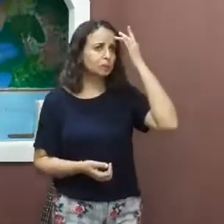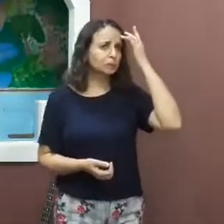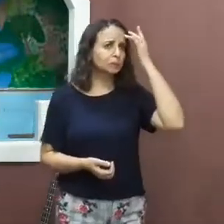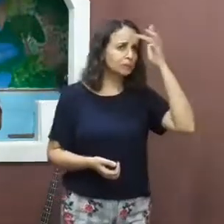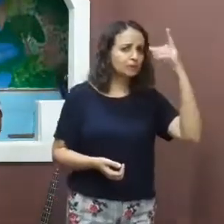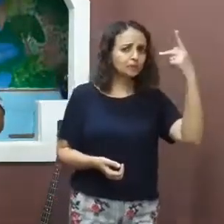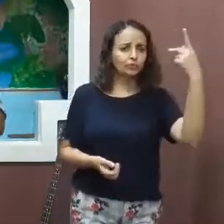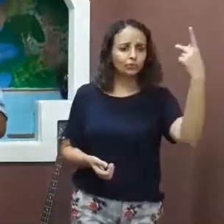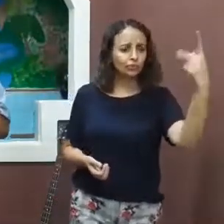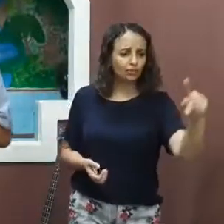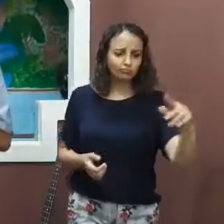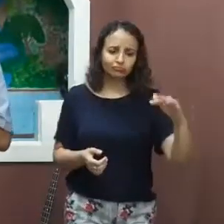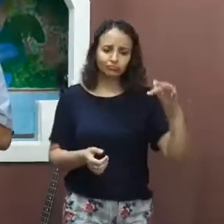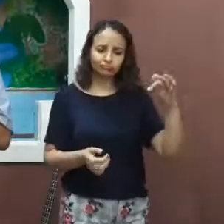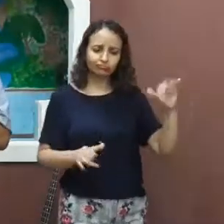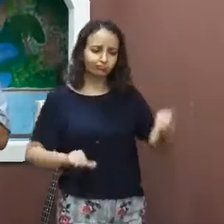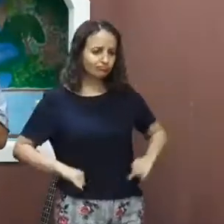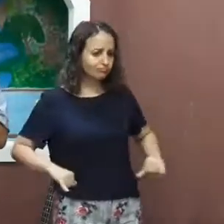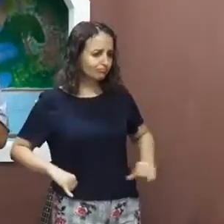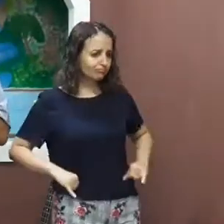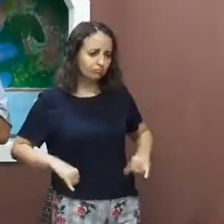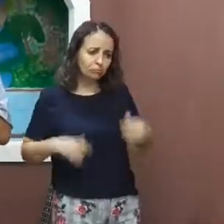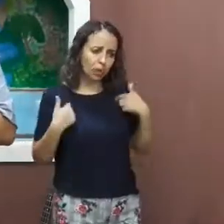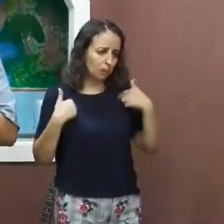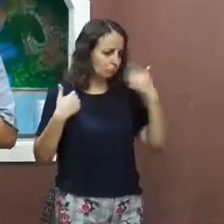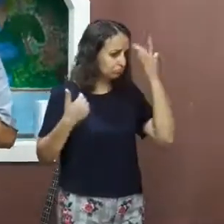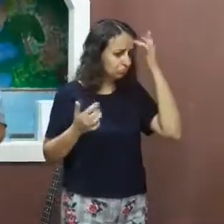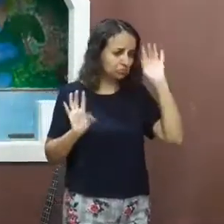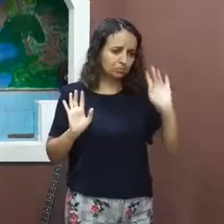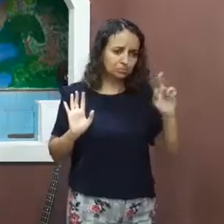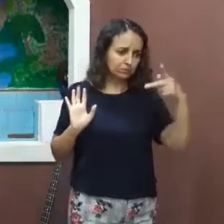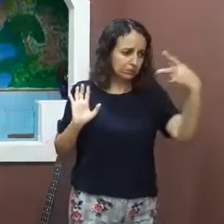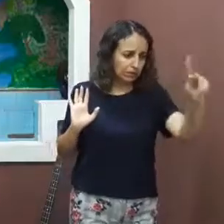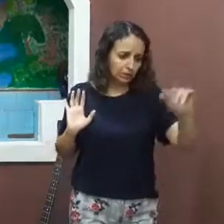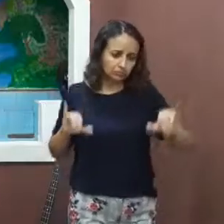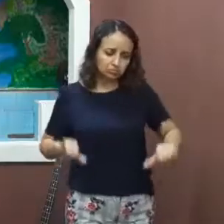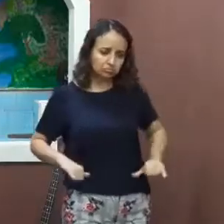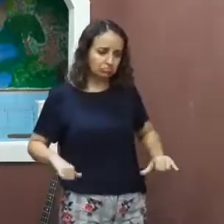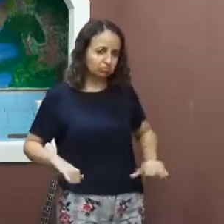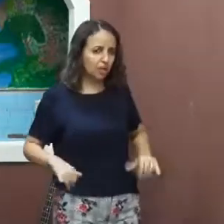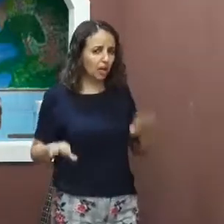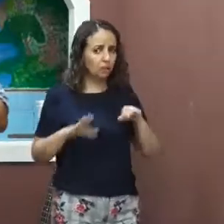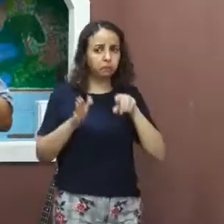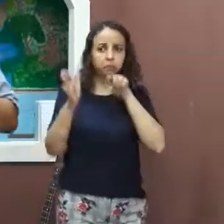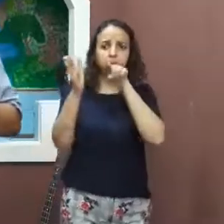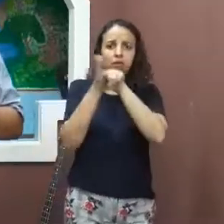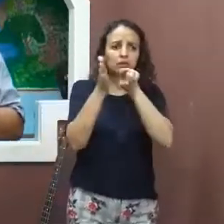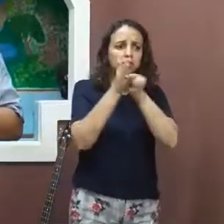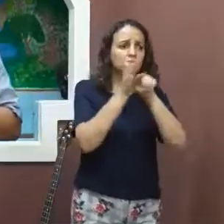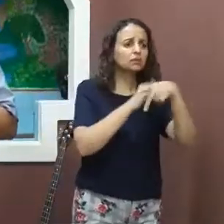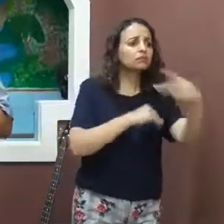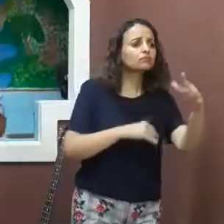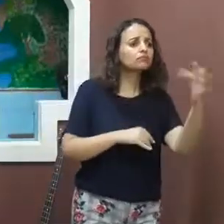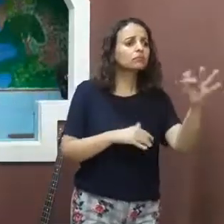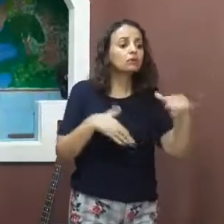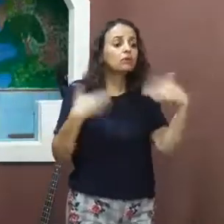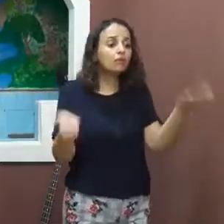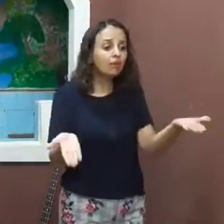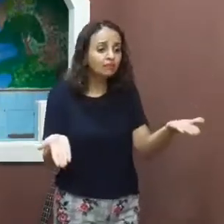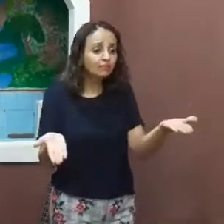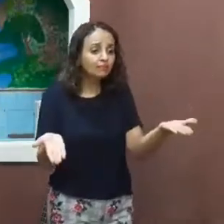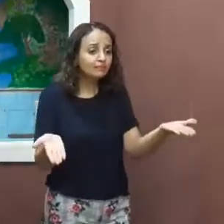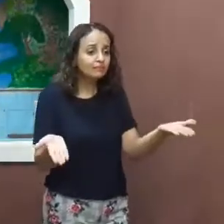trazido você ao sofrimento. Eu não sei. Eu não sei, porque perguntar para você qual é a tua dor.